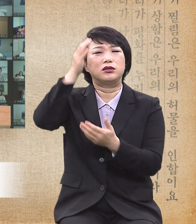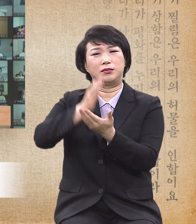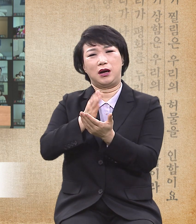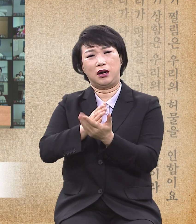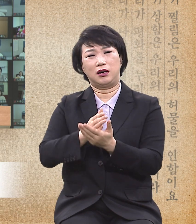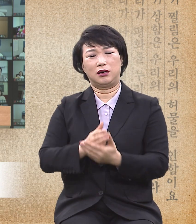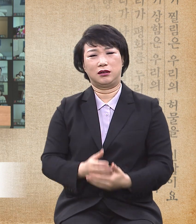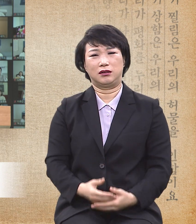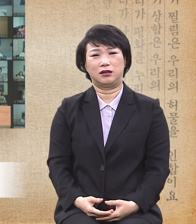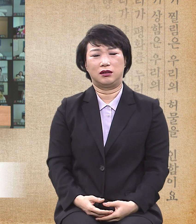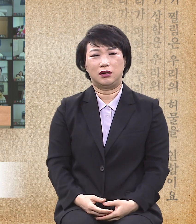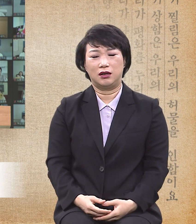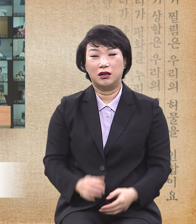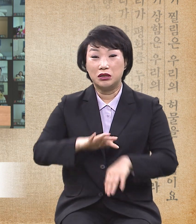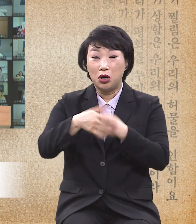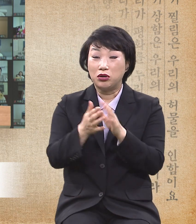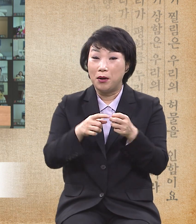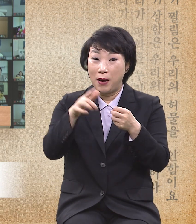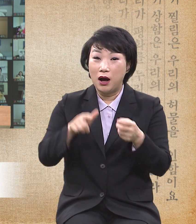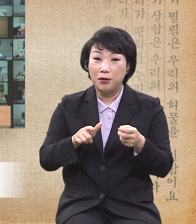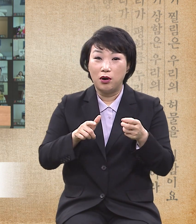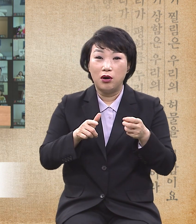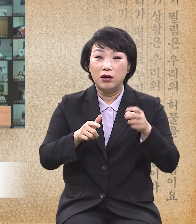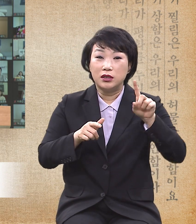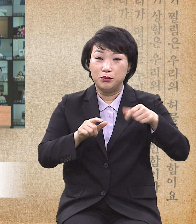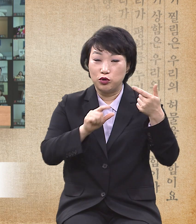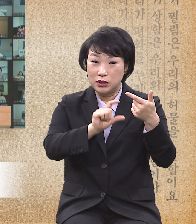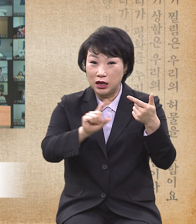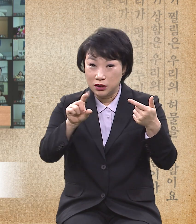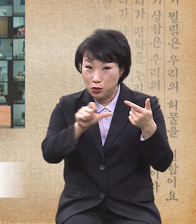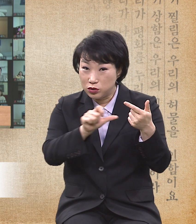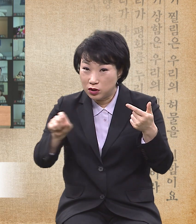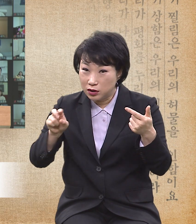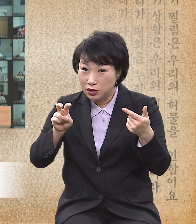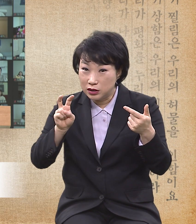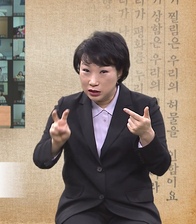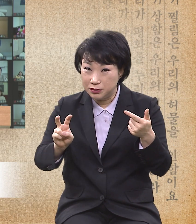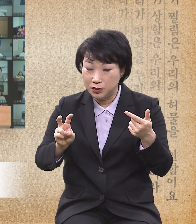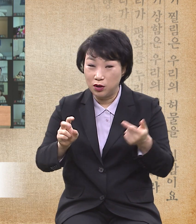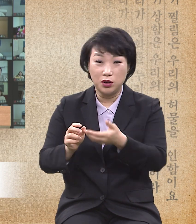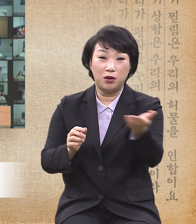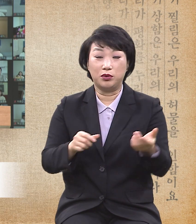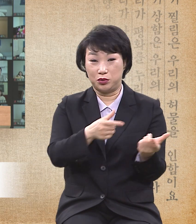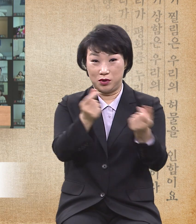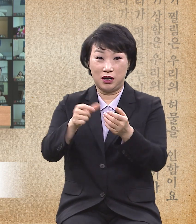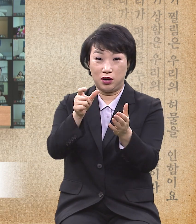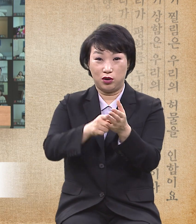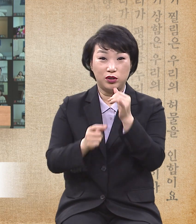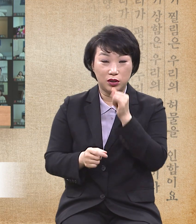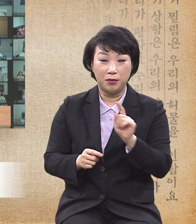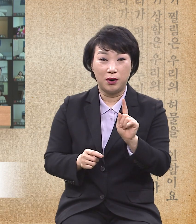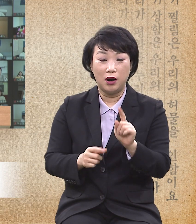말이요. 마가복음 16장 15절 20절에 여기도 똑같이